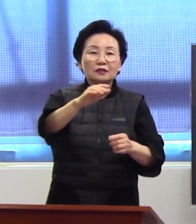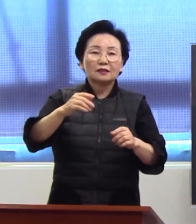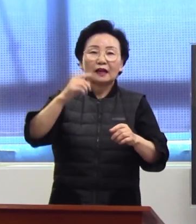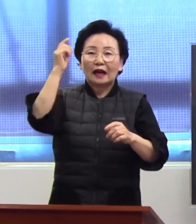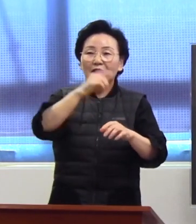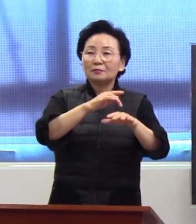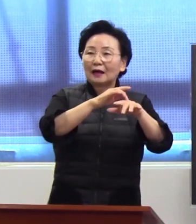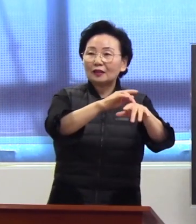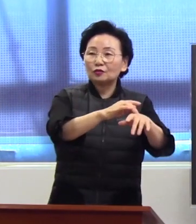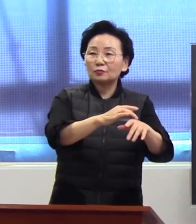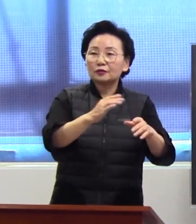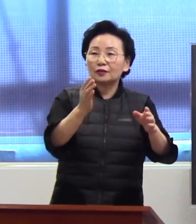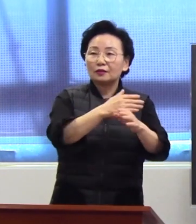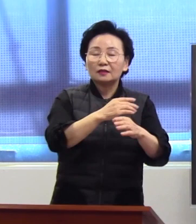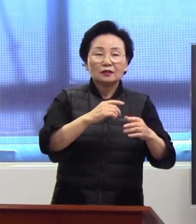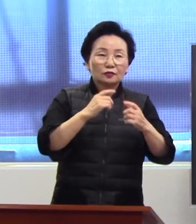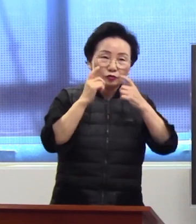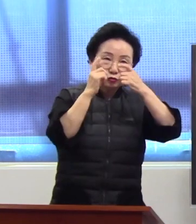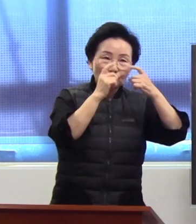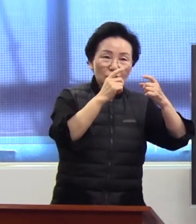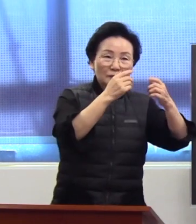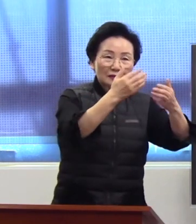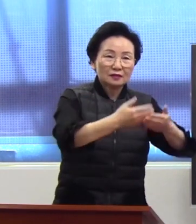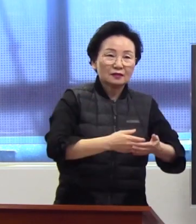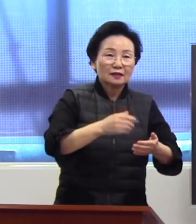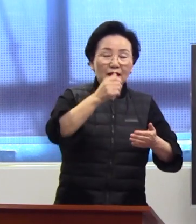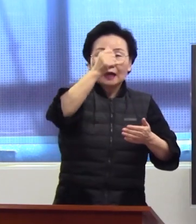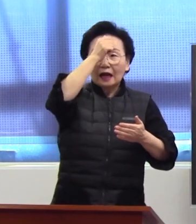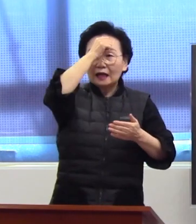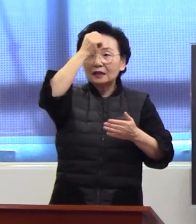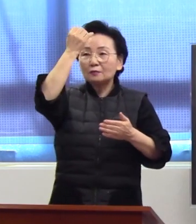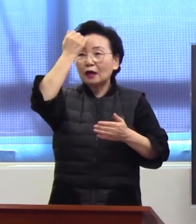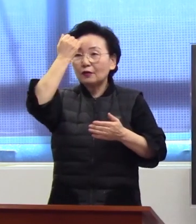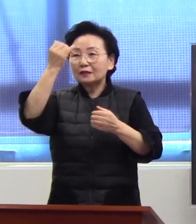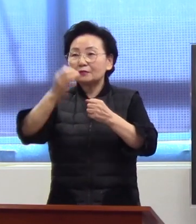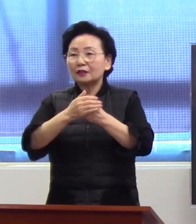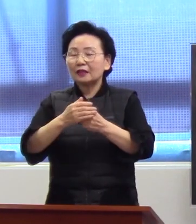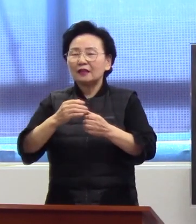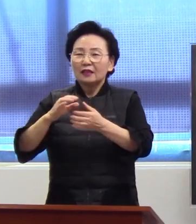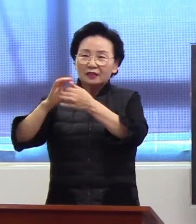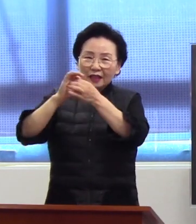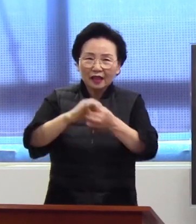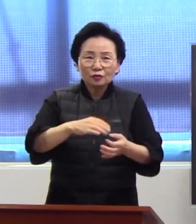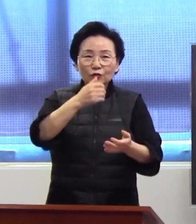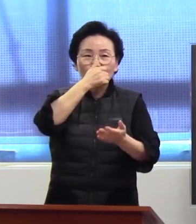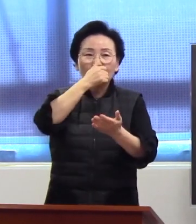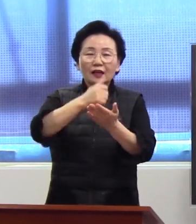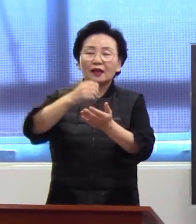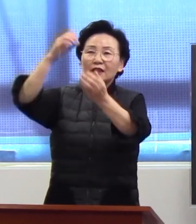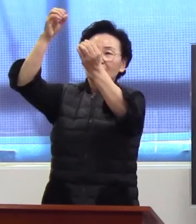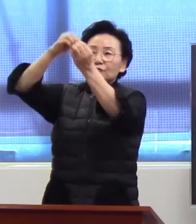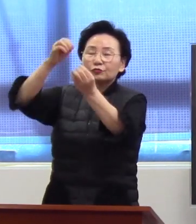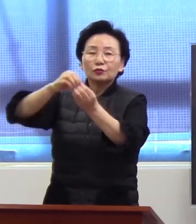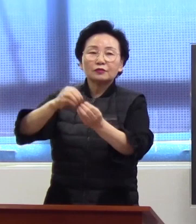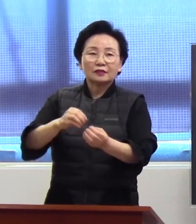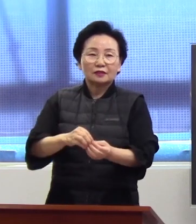우리는 악한 마귀로부터 유혹을 받은 아담 하와 때문에 계속 죄가 들어오는